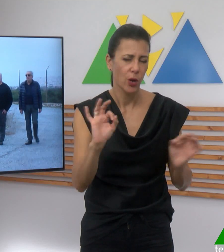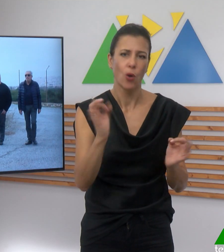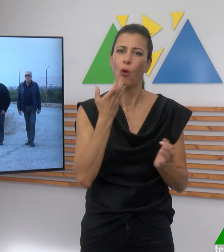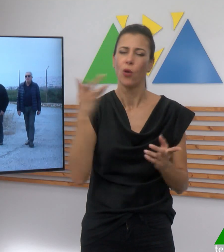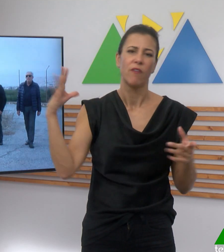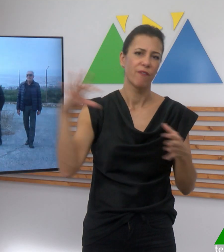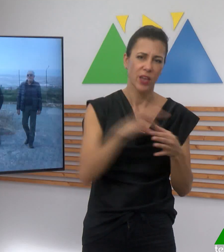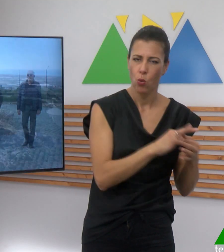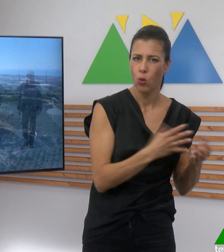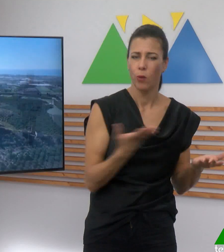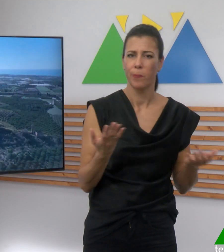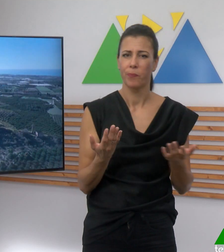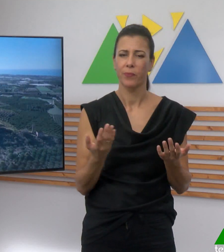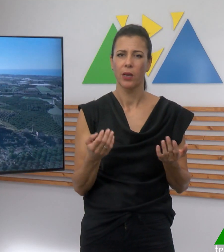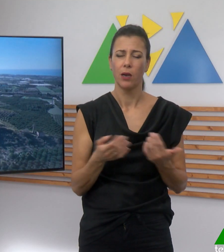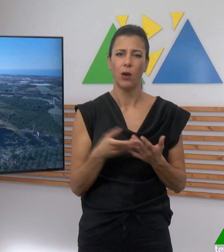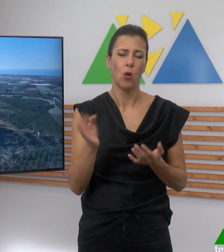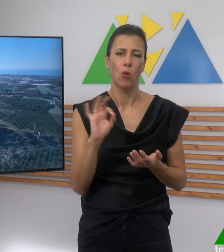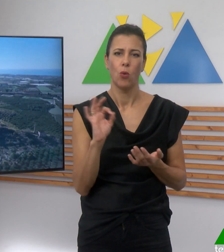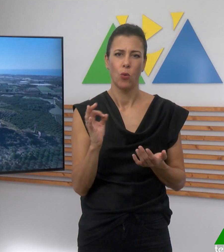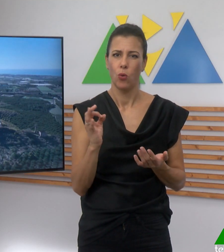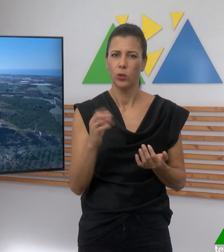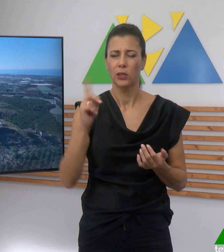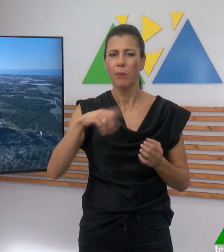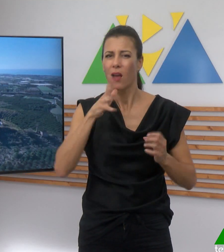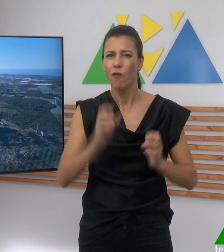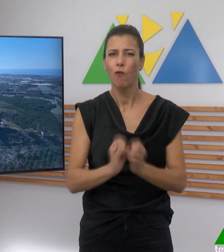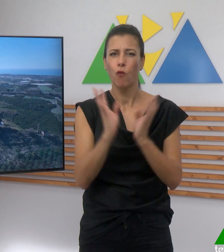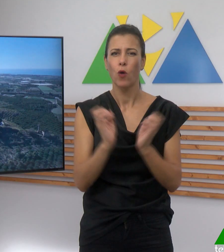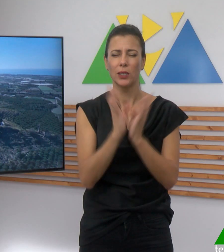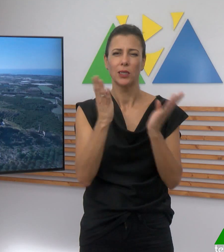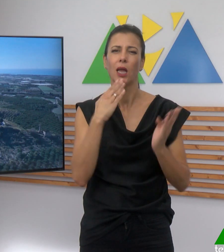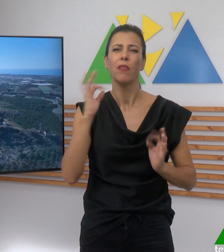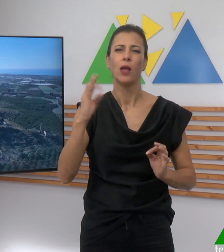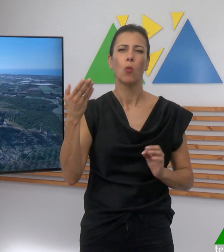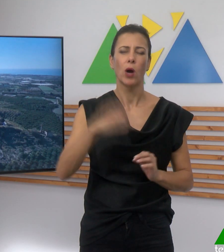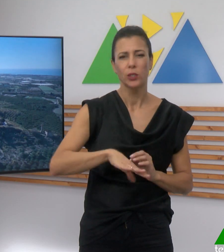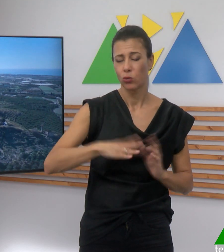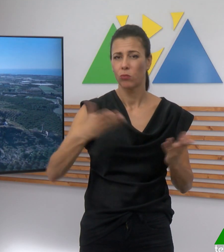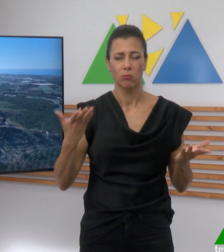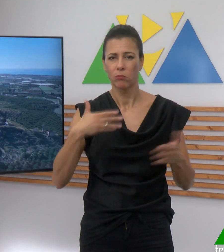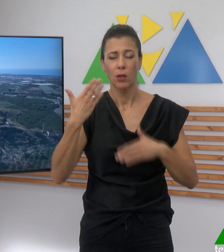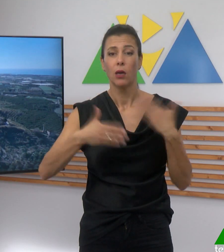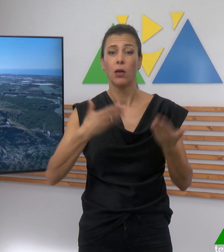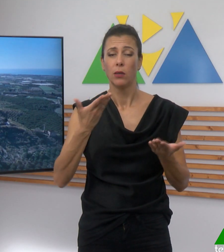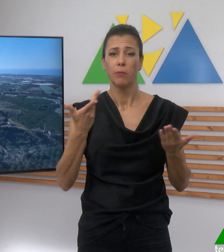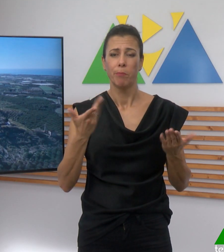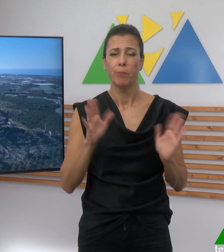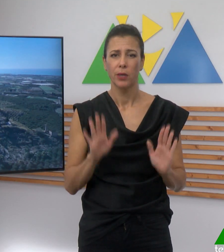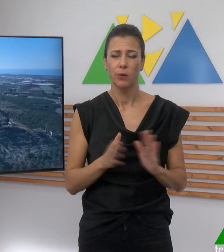como se llama o o de la Fuente del muerto de la Fuente de Don Alonso El caso es que